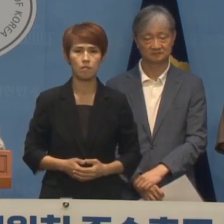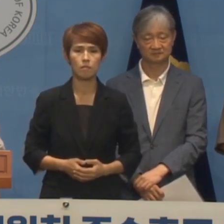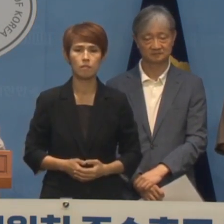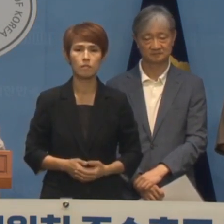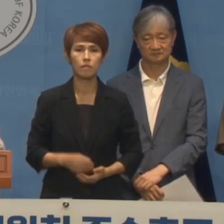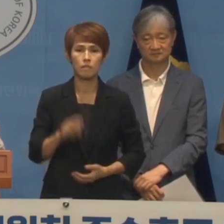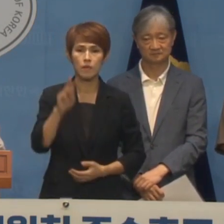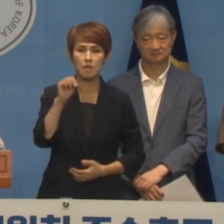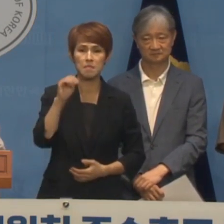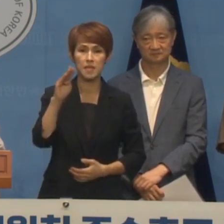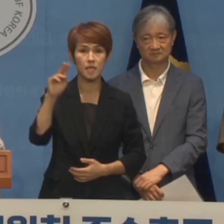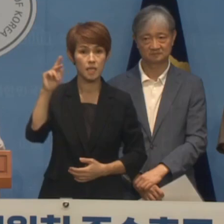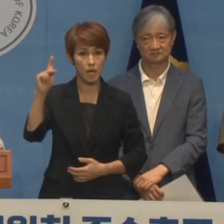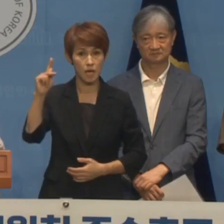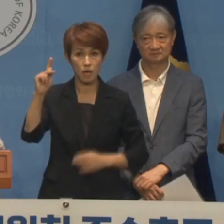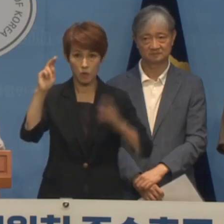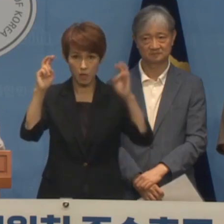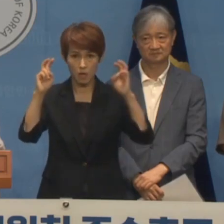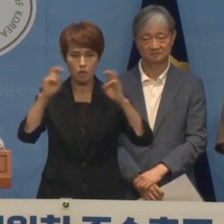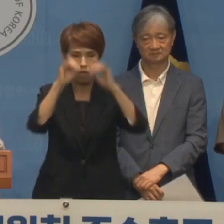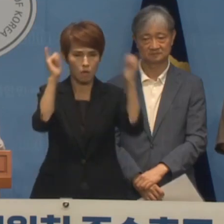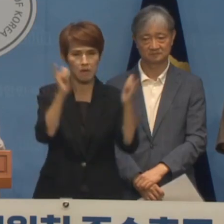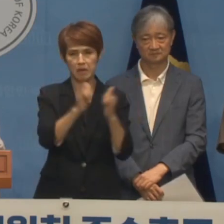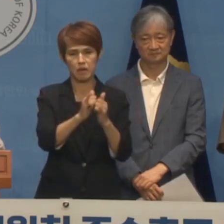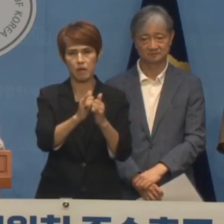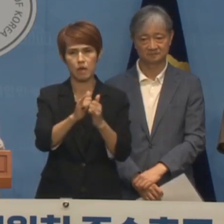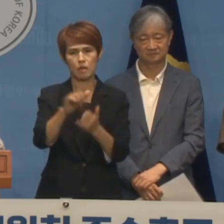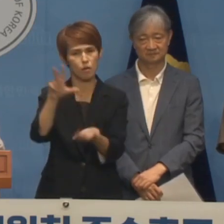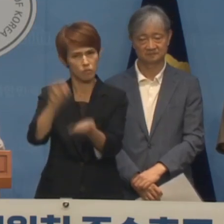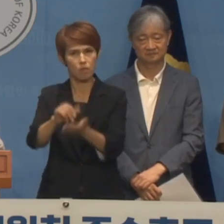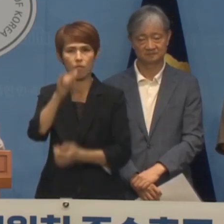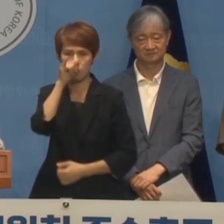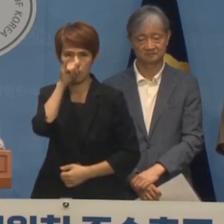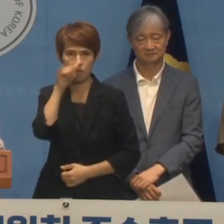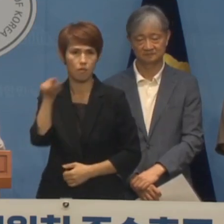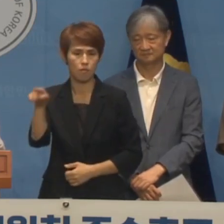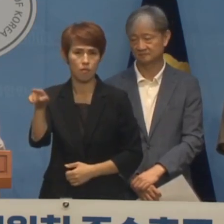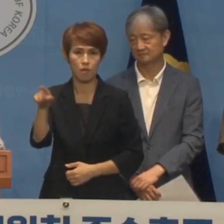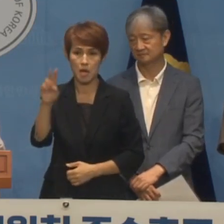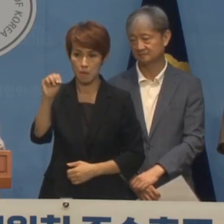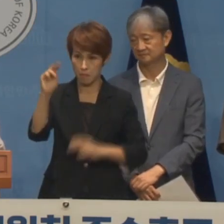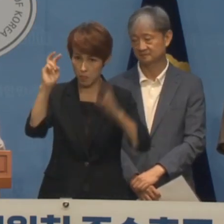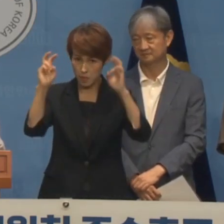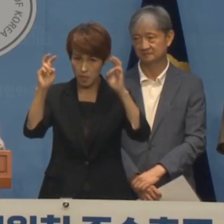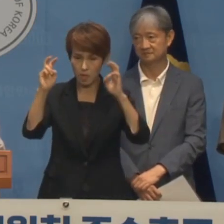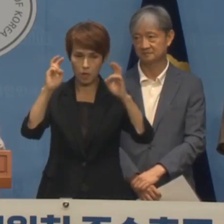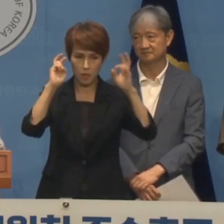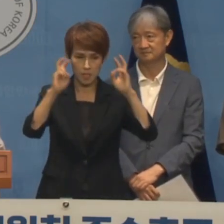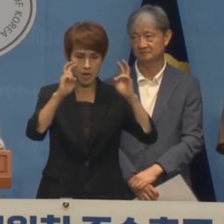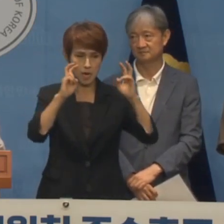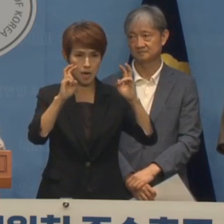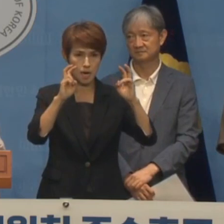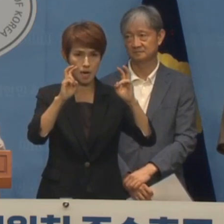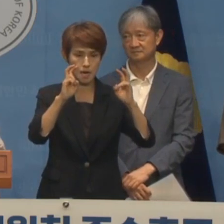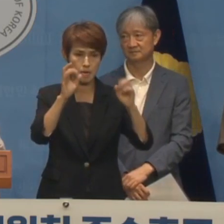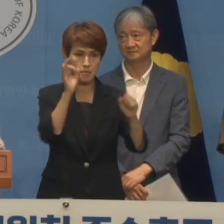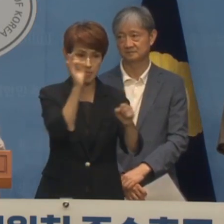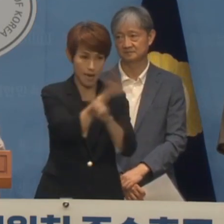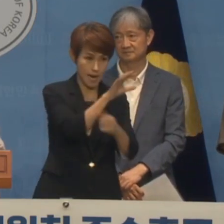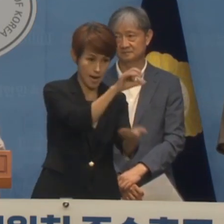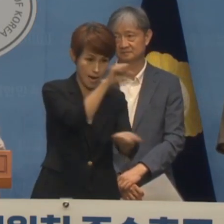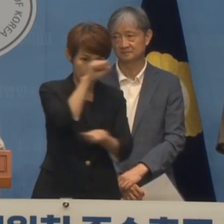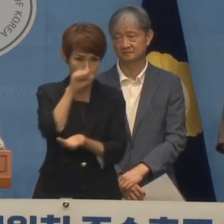펀드 MBK는 반사회적 경영으로 지탄받고 있습니다. MBK는 기업 인수 기업의